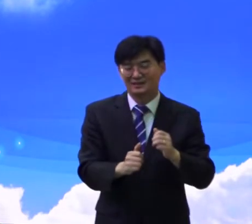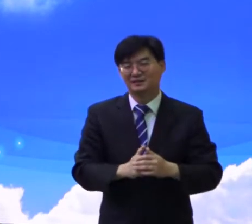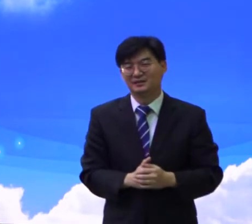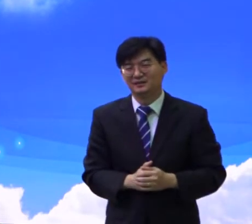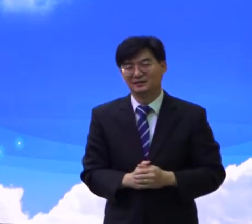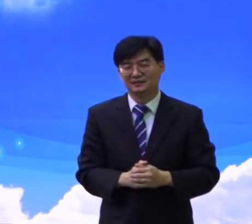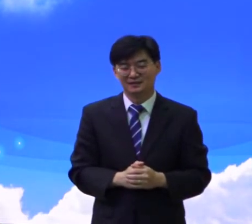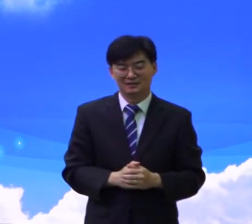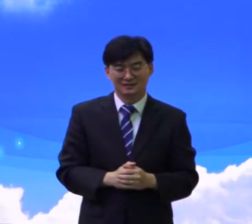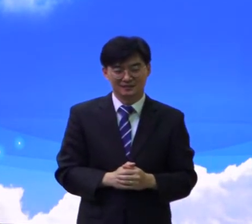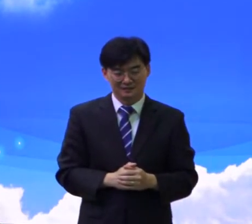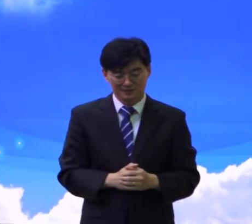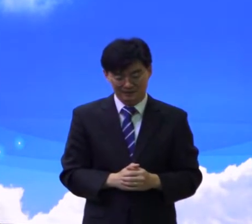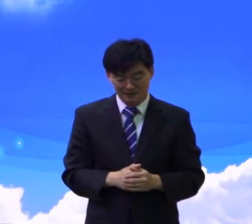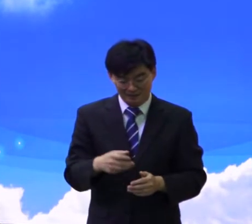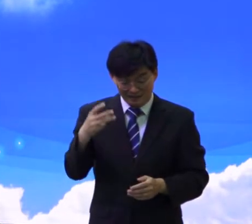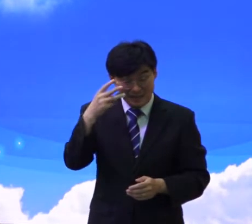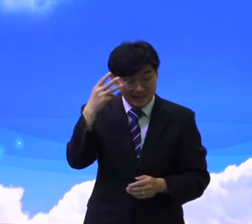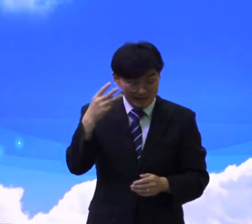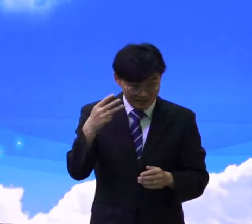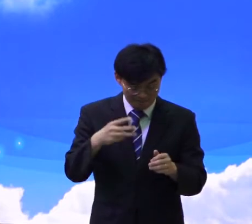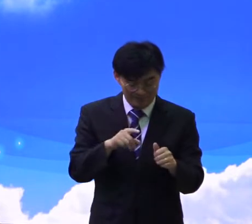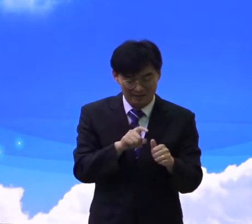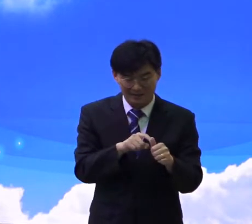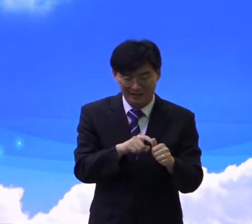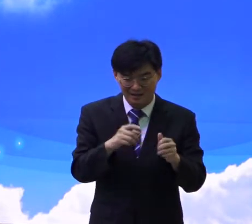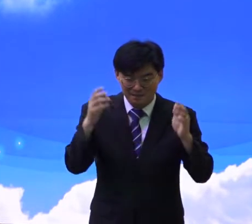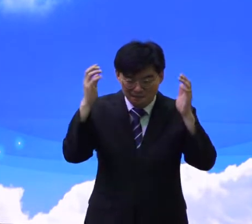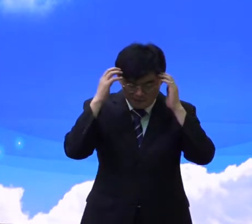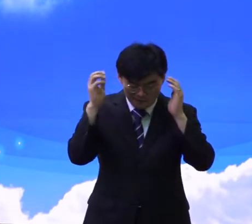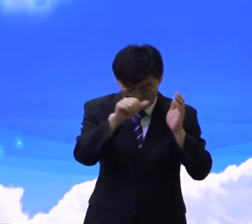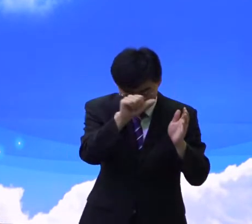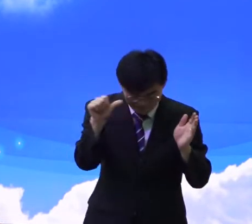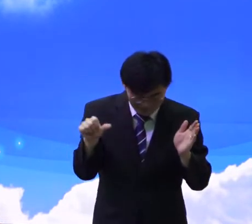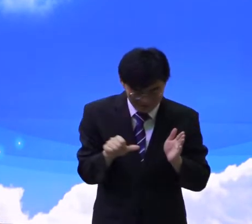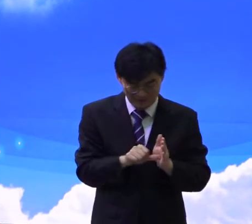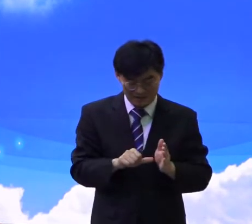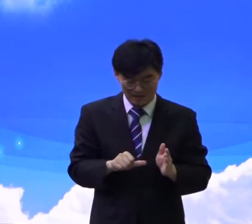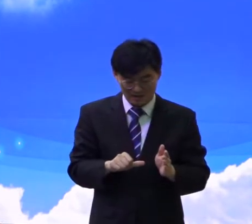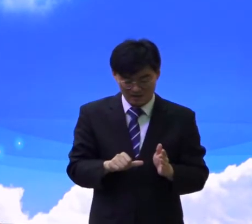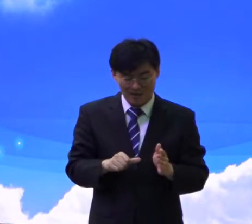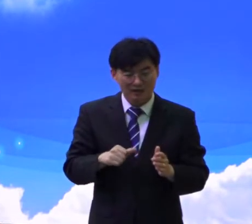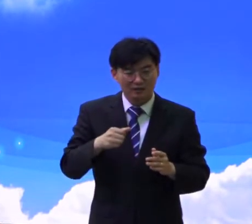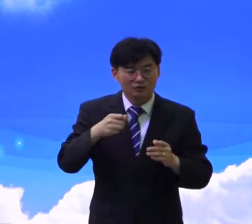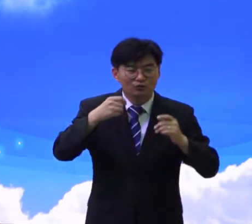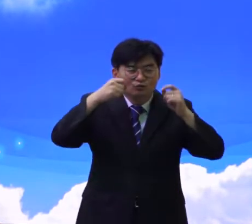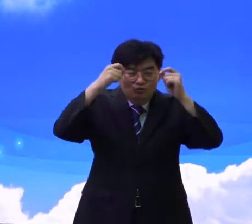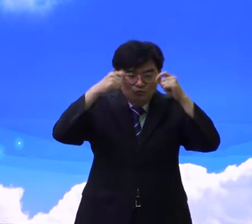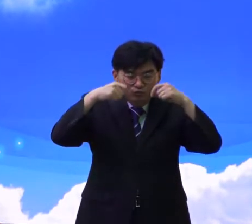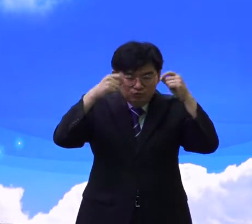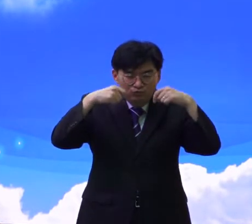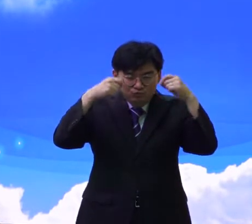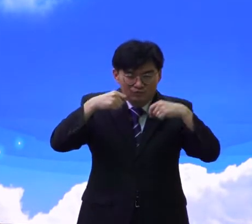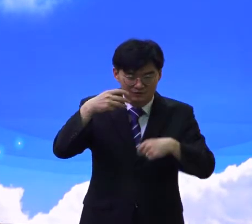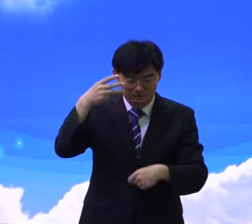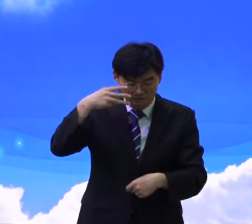그가 애가에서 이야기한 것처럼, 서두에 말씀드린 것처럼 얼마나 울었던지 그의 눈물에 눈이